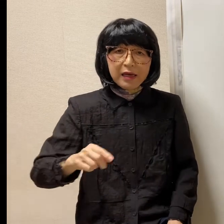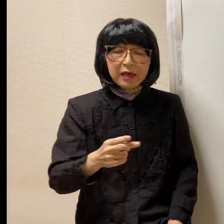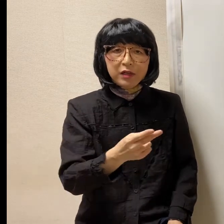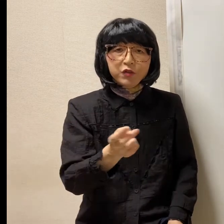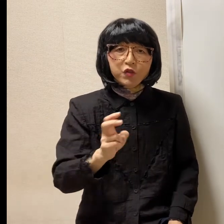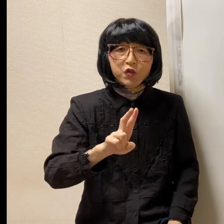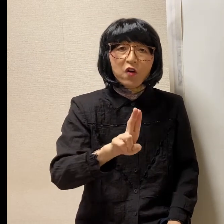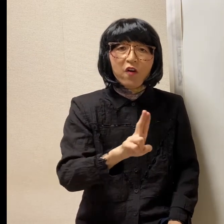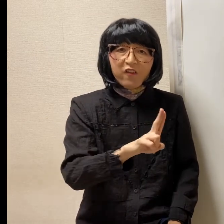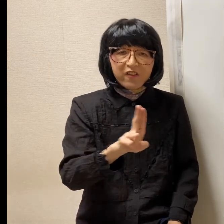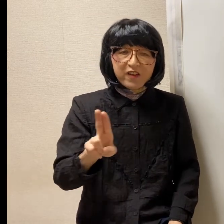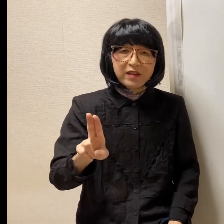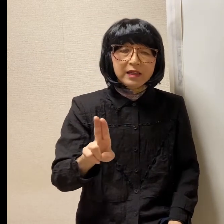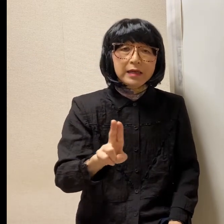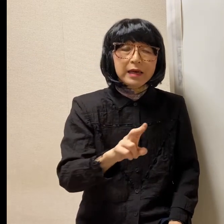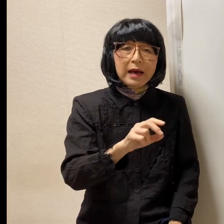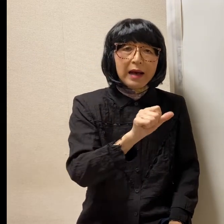My father drove a car.